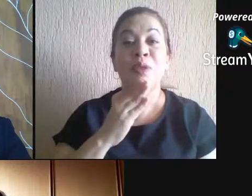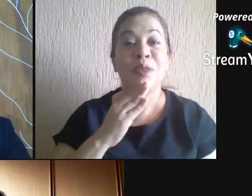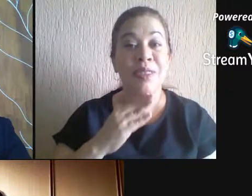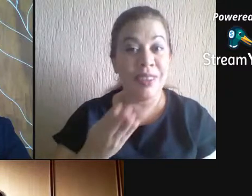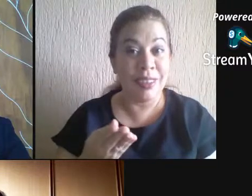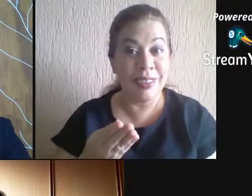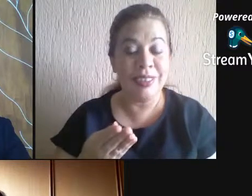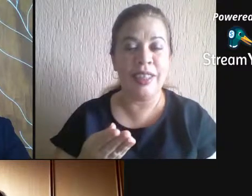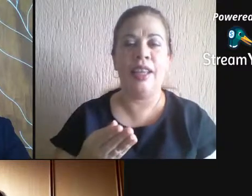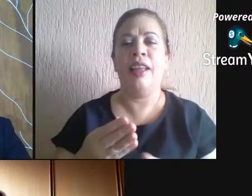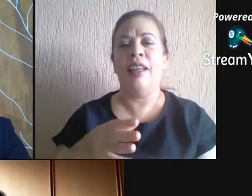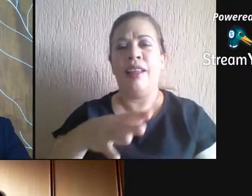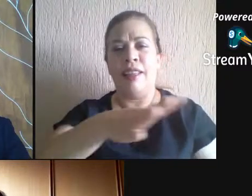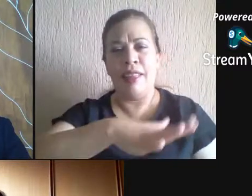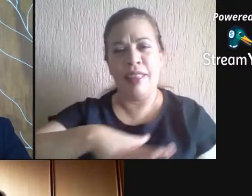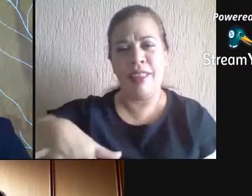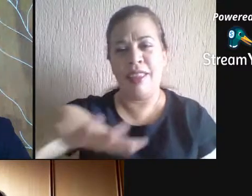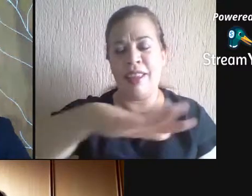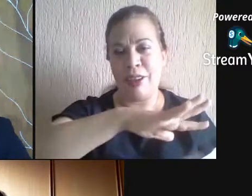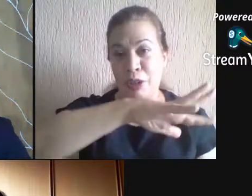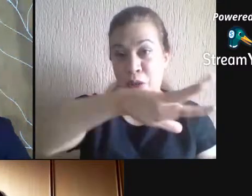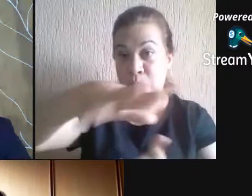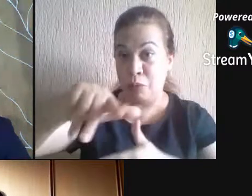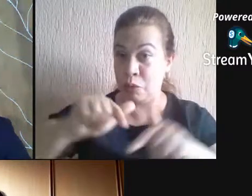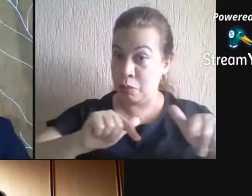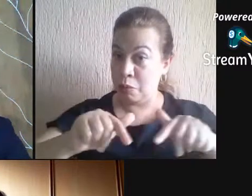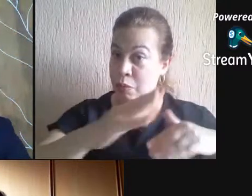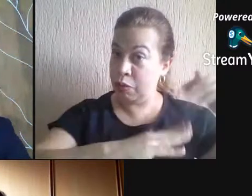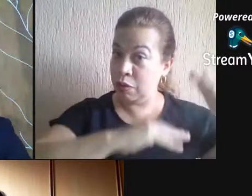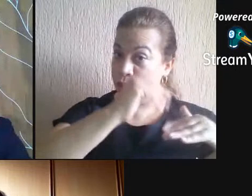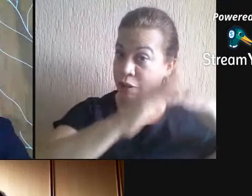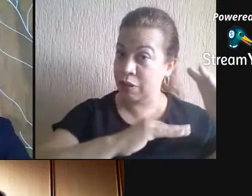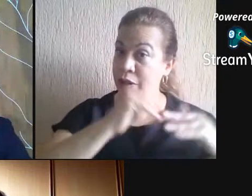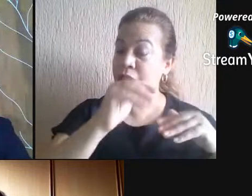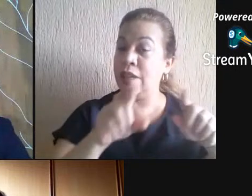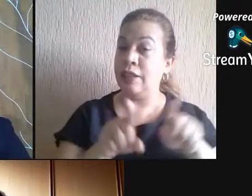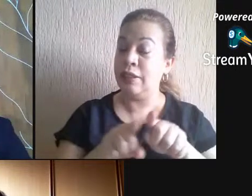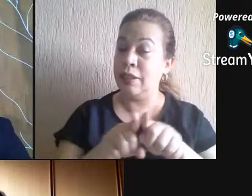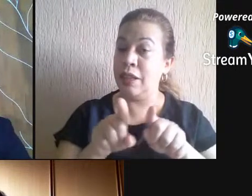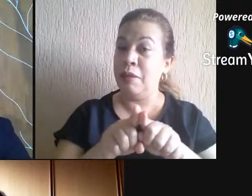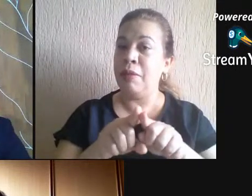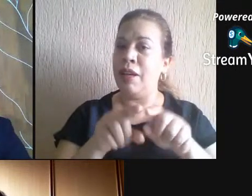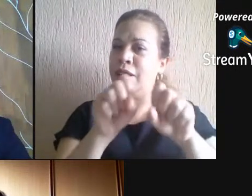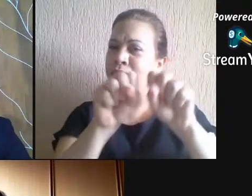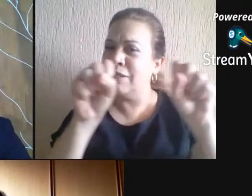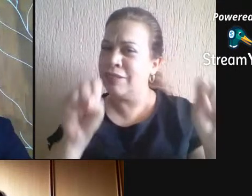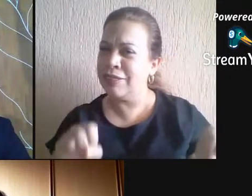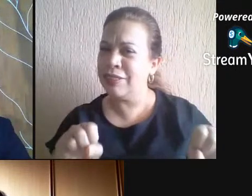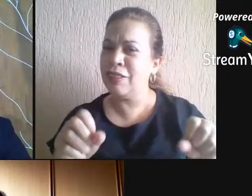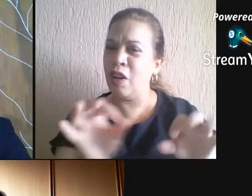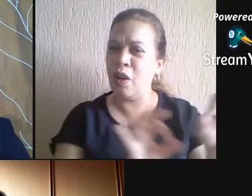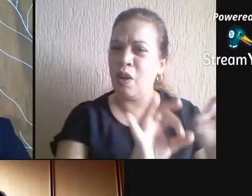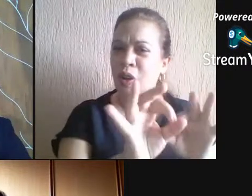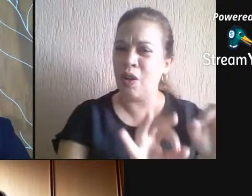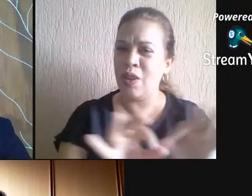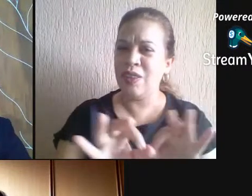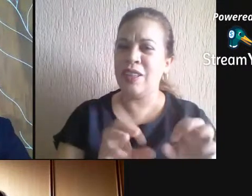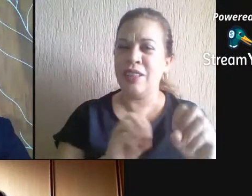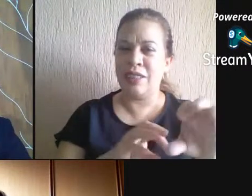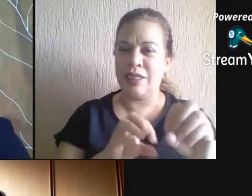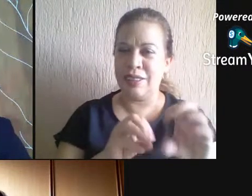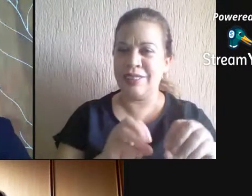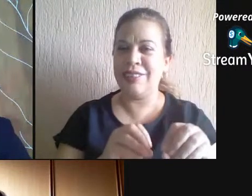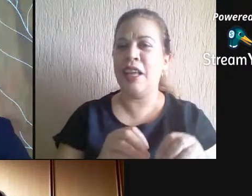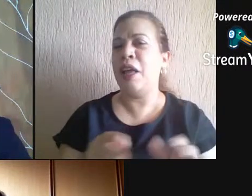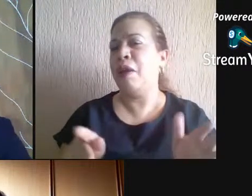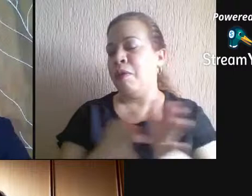trabalho e ao próprio conhecimento sistematizado. Esse é algo muito característico, muito específico do PROFEPT, que faz